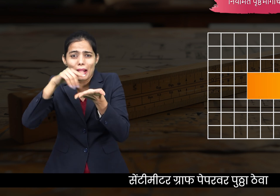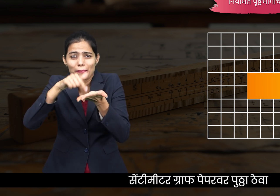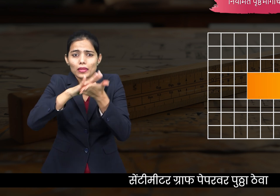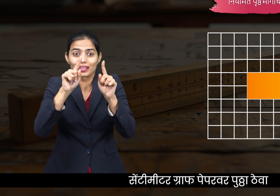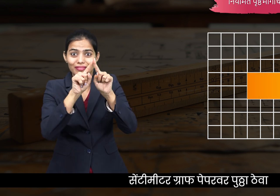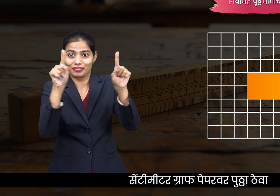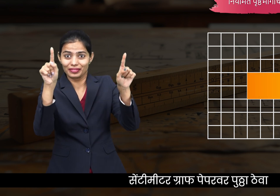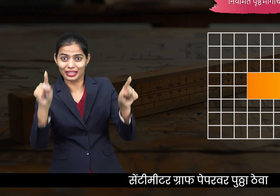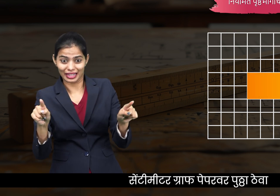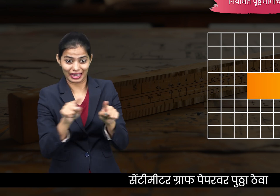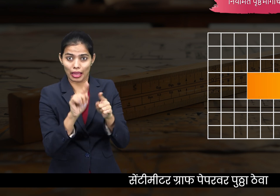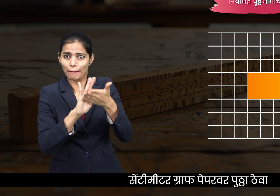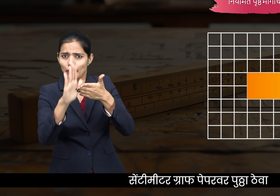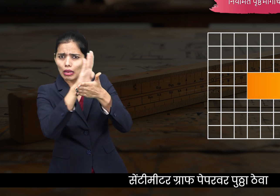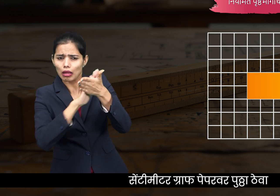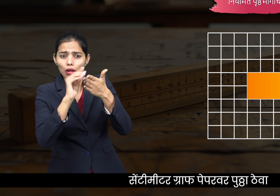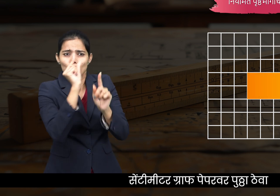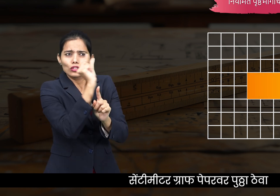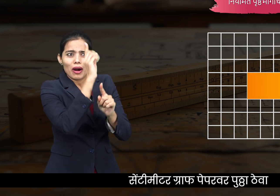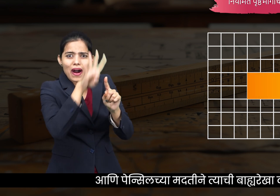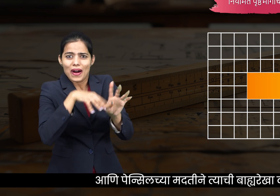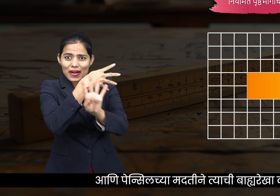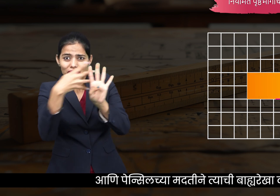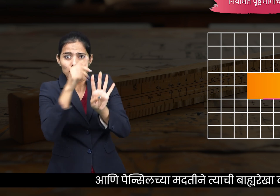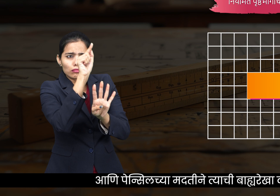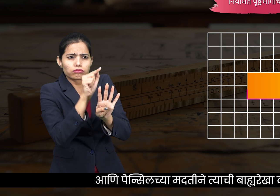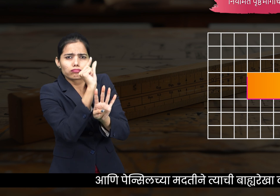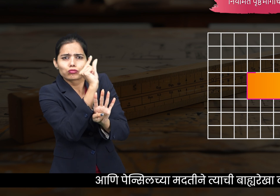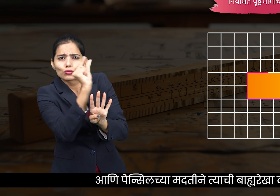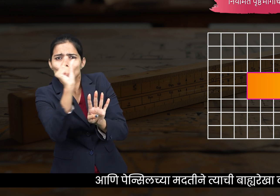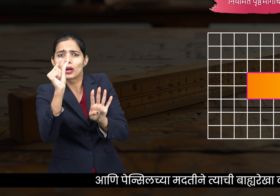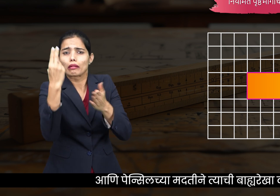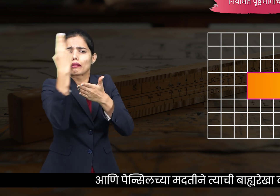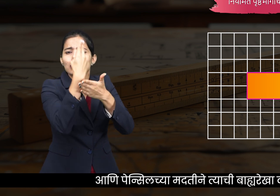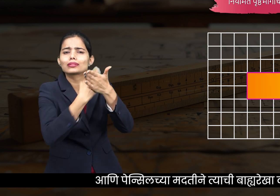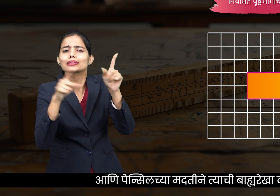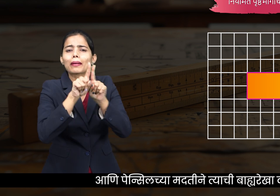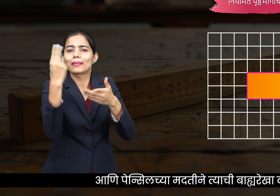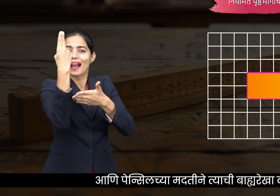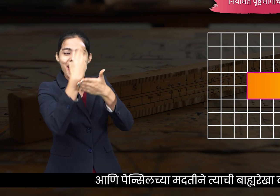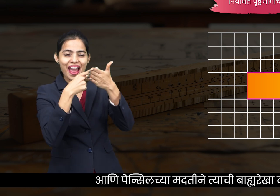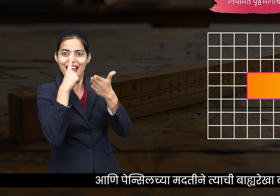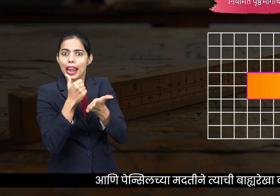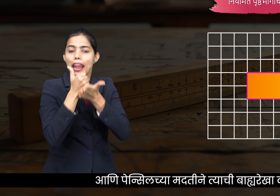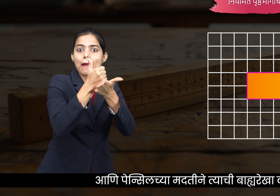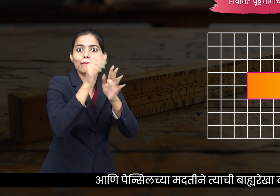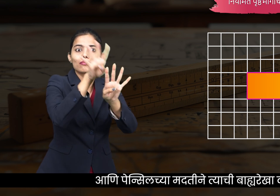सेंटीमीटर ग्राफ पेपरवर पुठ्ठा ठेवा आणि पेन्सिलच्या मदतीने त्याची बाह्य रेखा काढा.